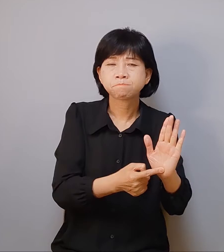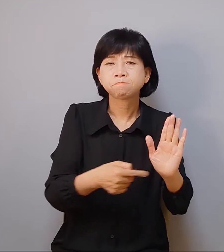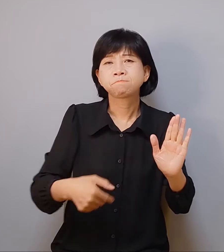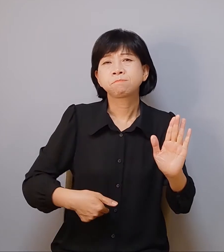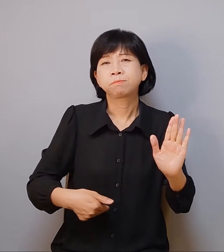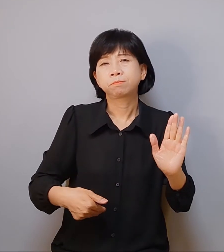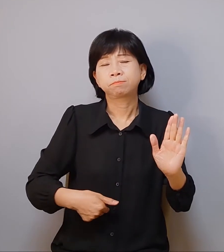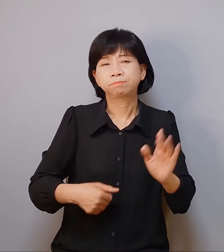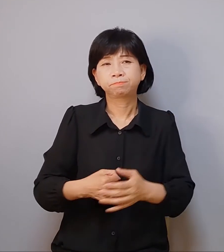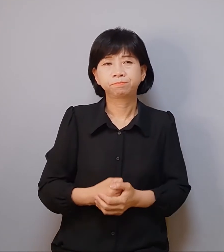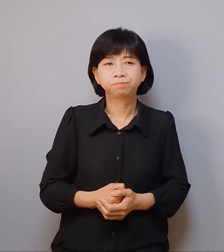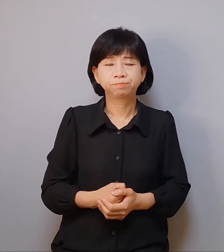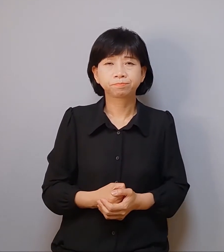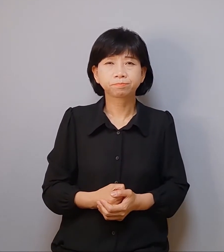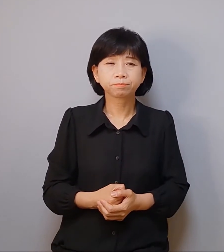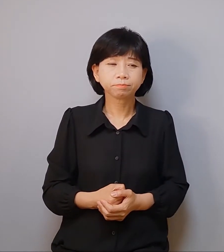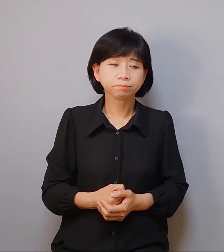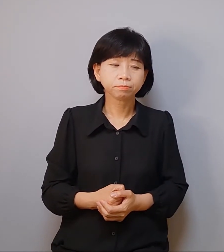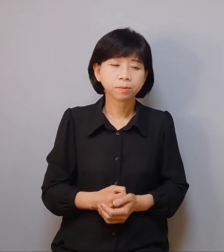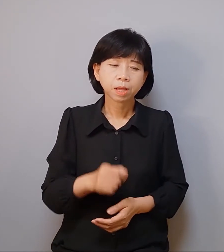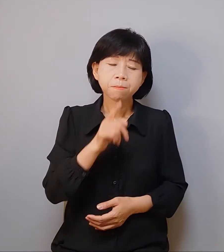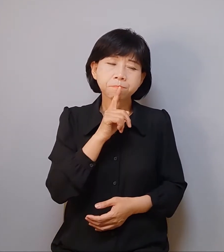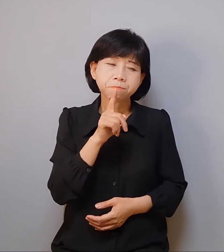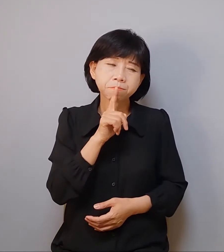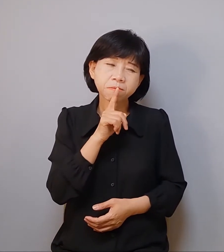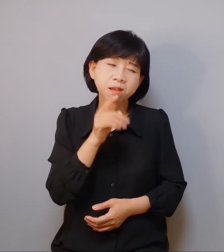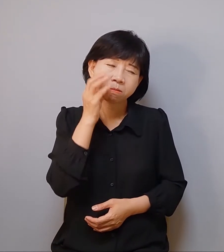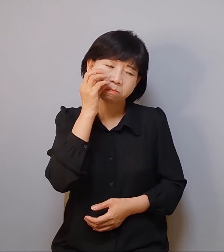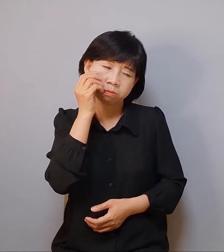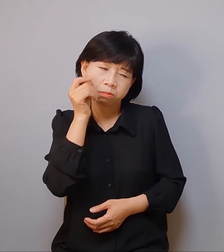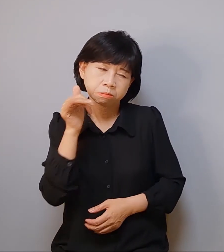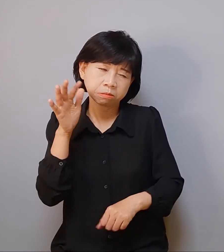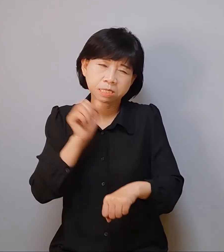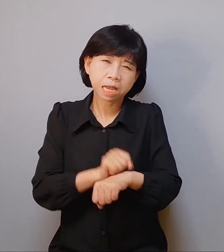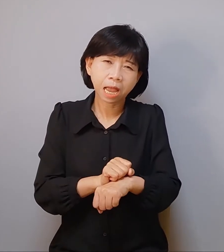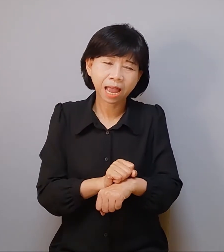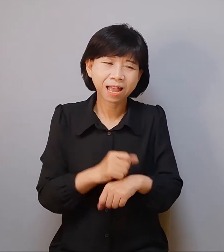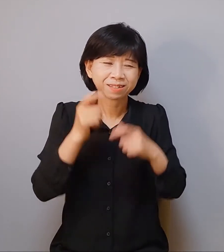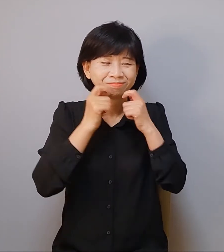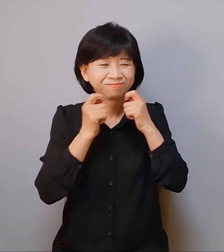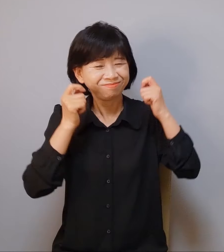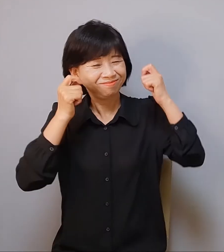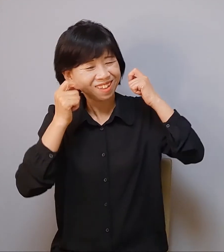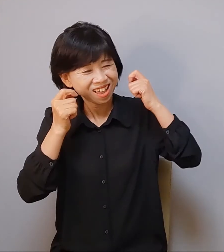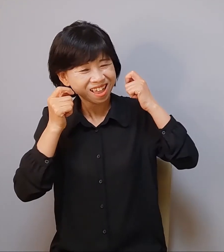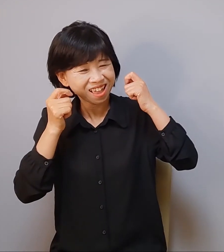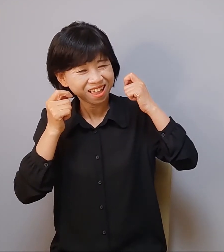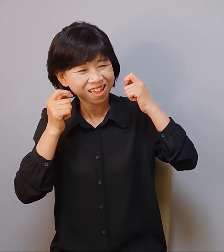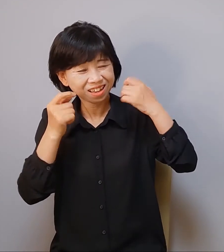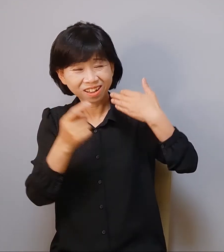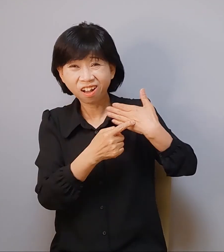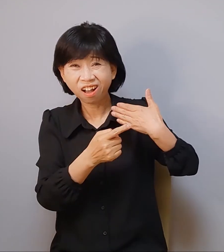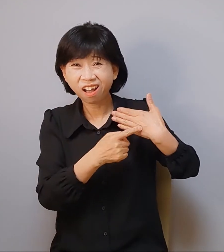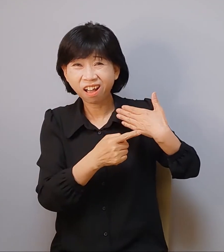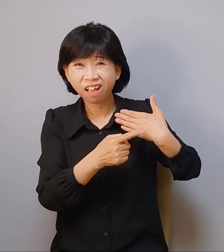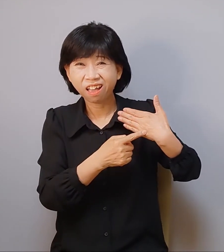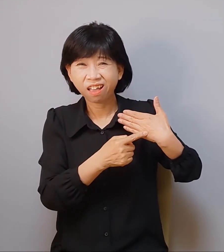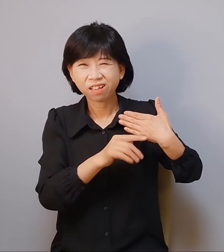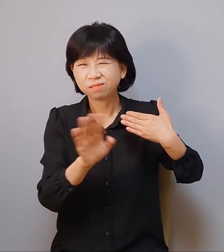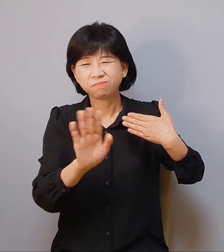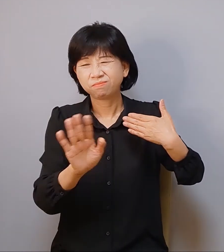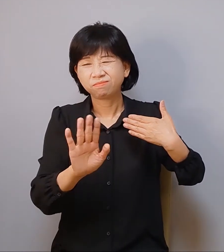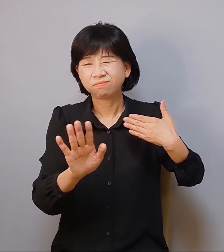아주 가모니설로 달콤하게 환한 미소를 띠고 말한다고 해서 거기에 신앙이 묻어나는 게